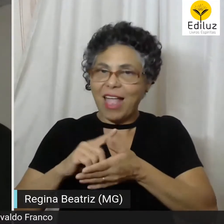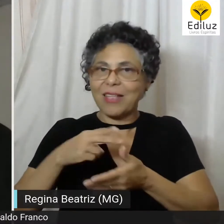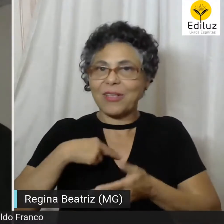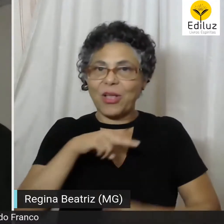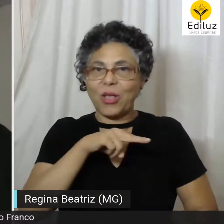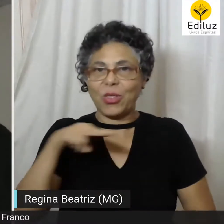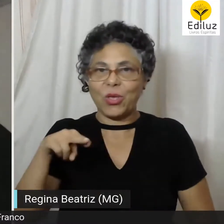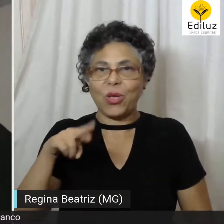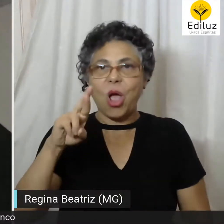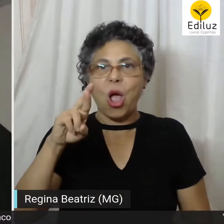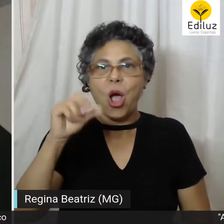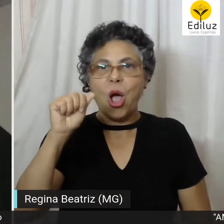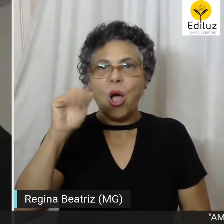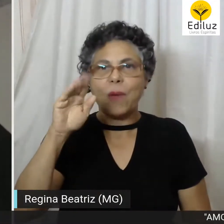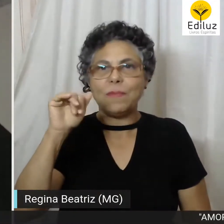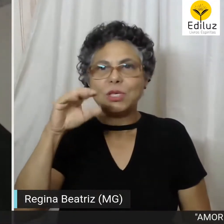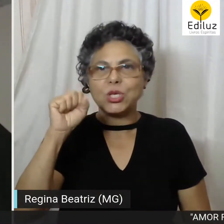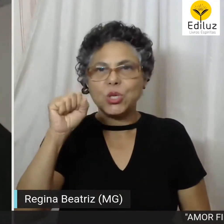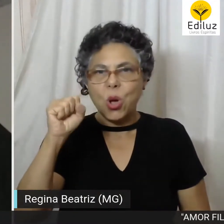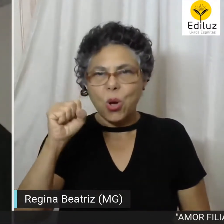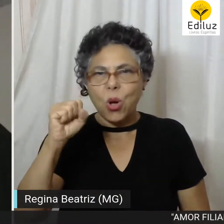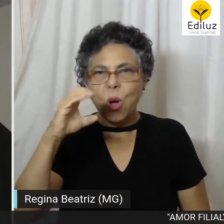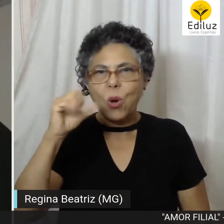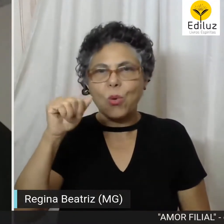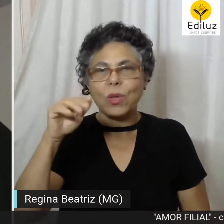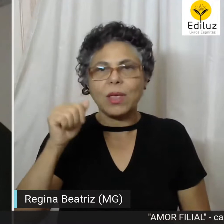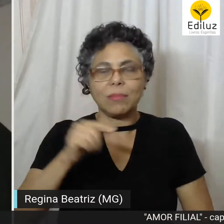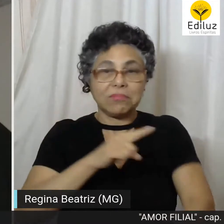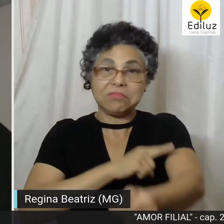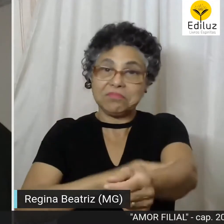Cunha, pele branca,